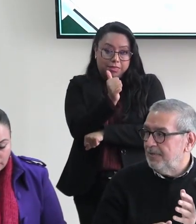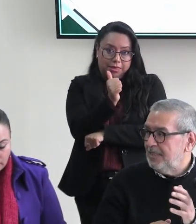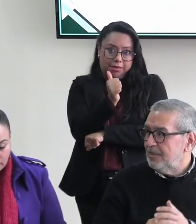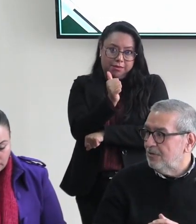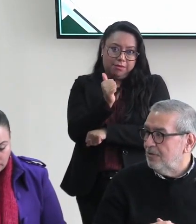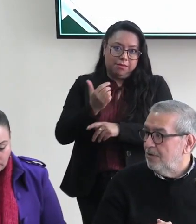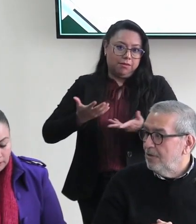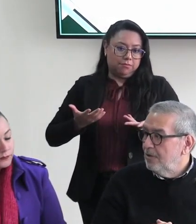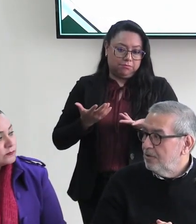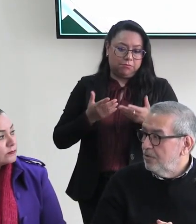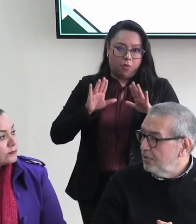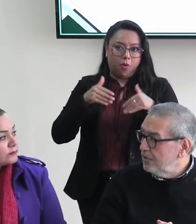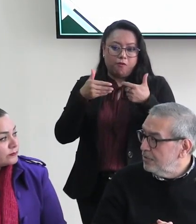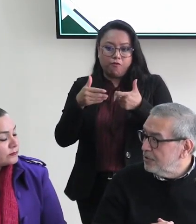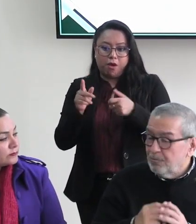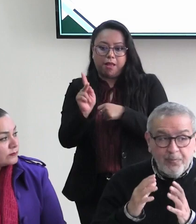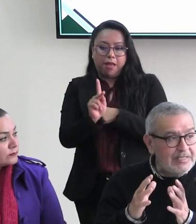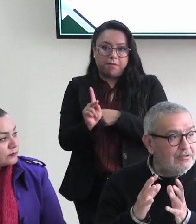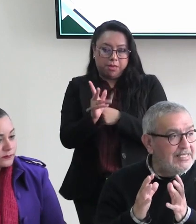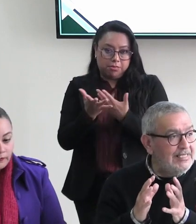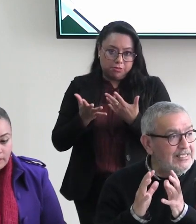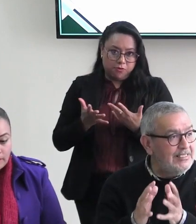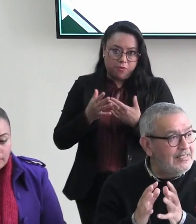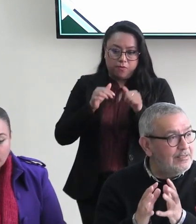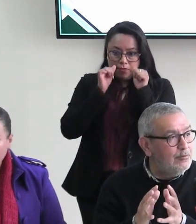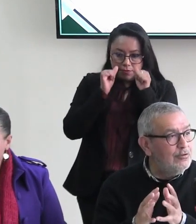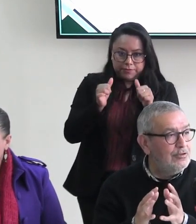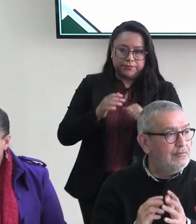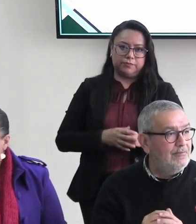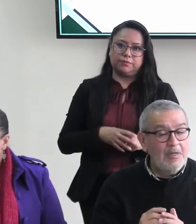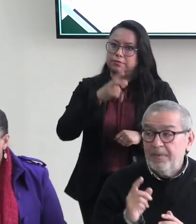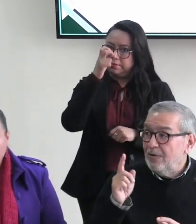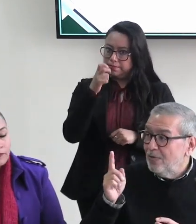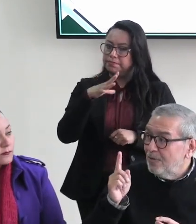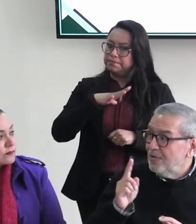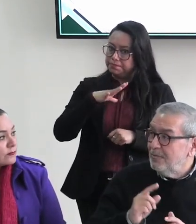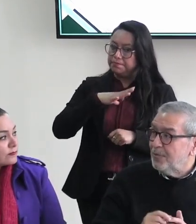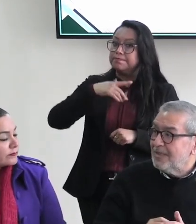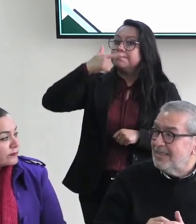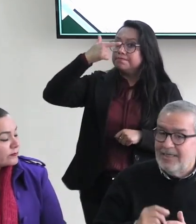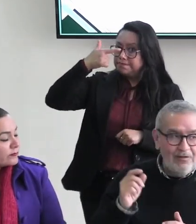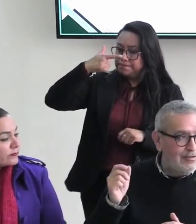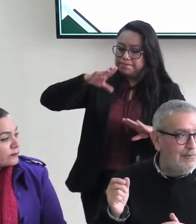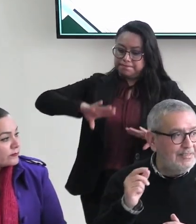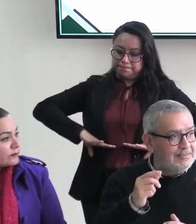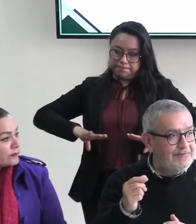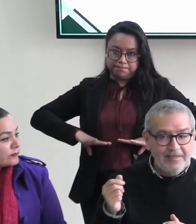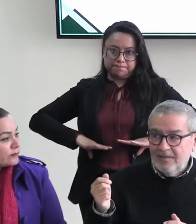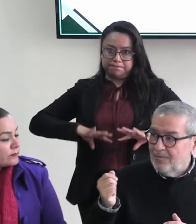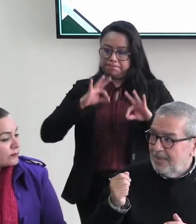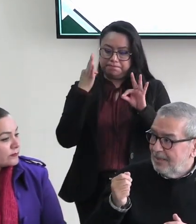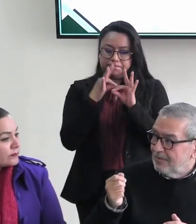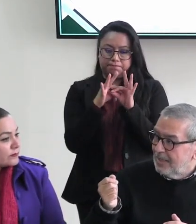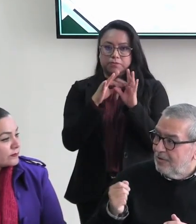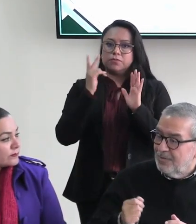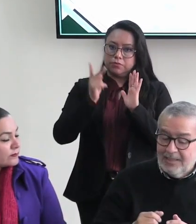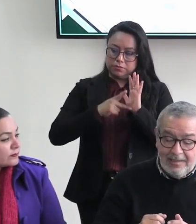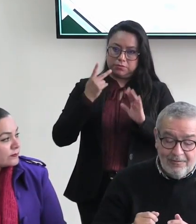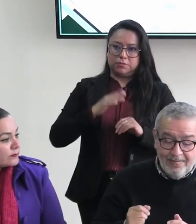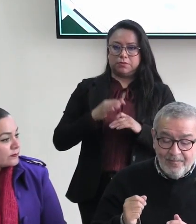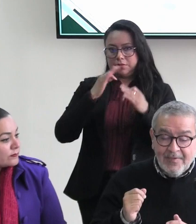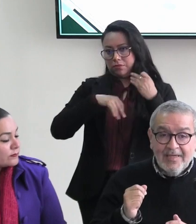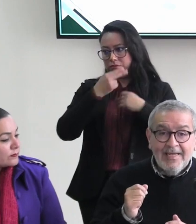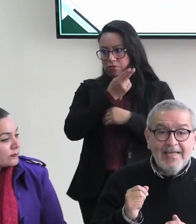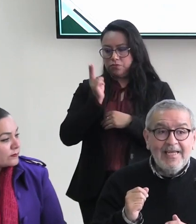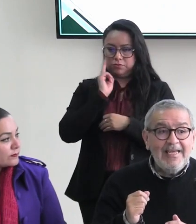de servicio. No, por eso tiene 7 atributos. Pero uno muy importante, otra vez refiriéndome a lo que han